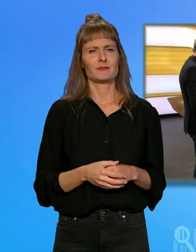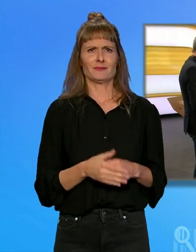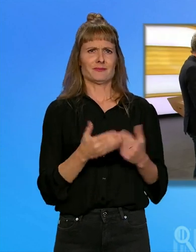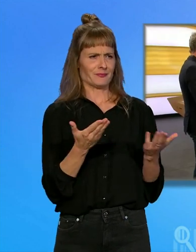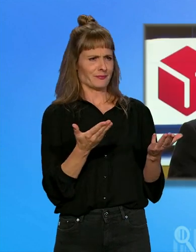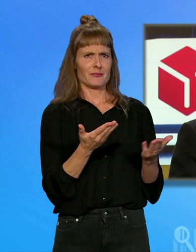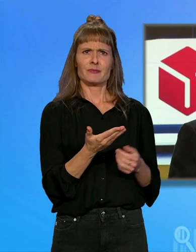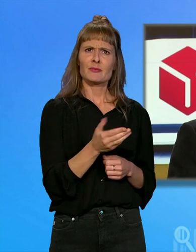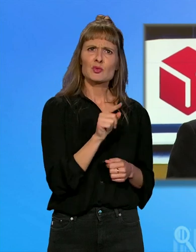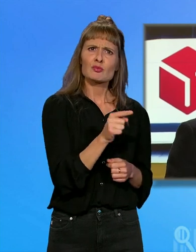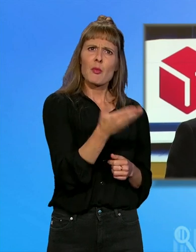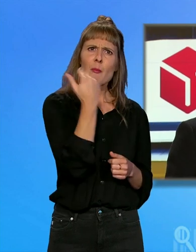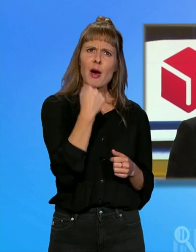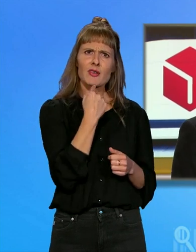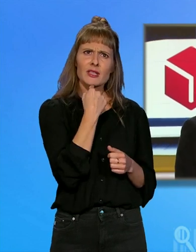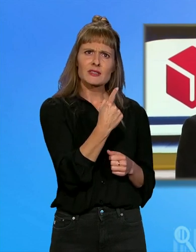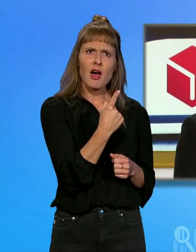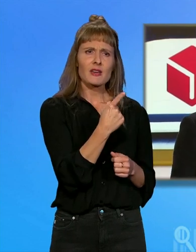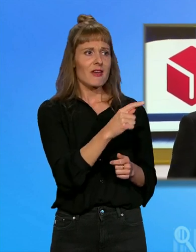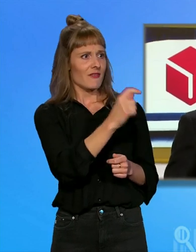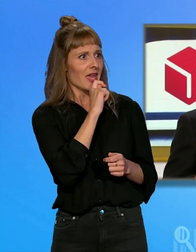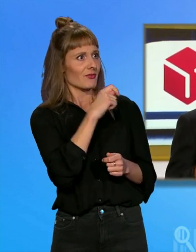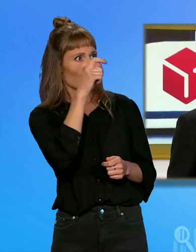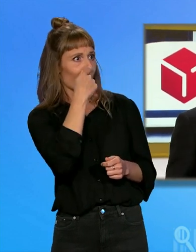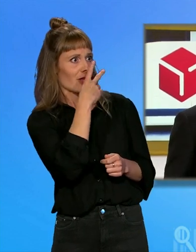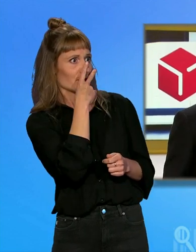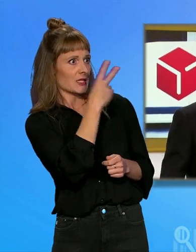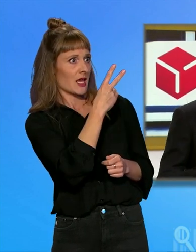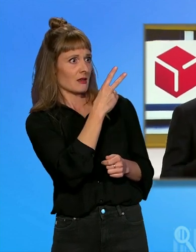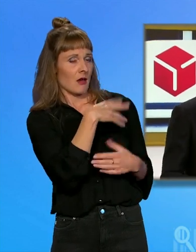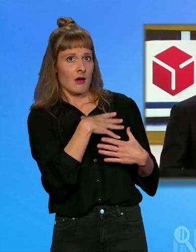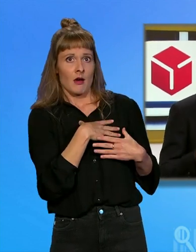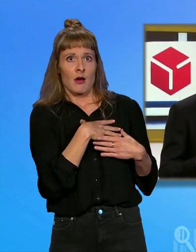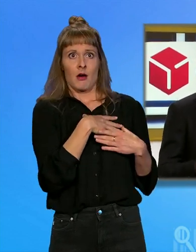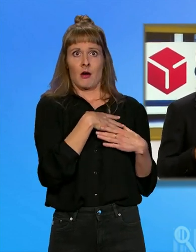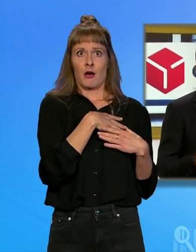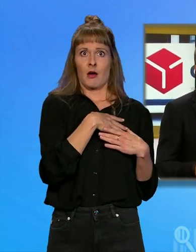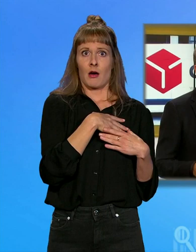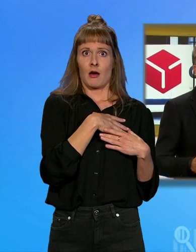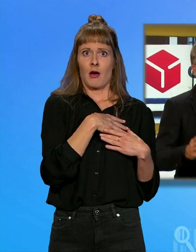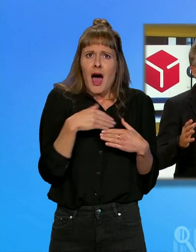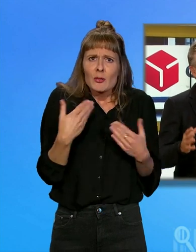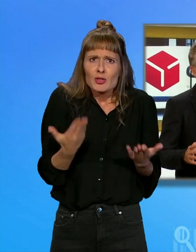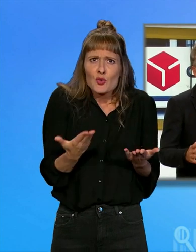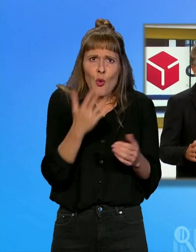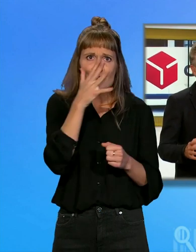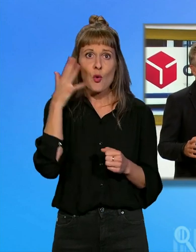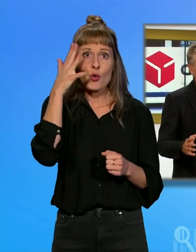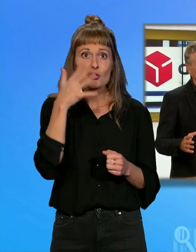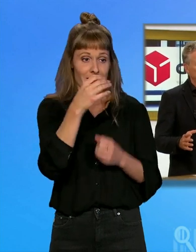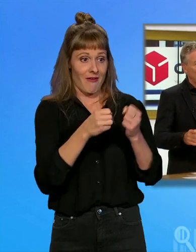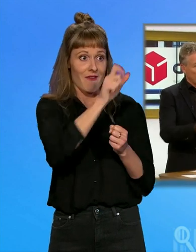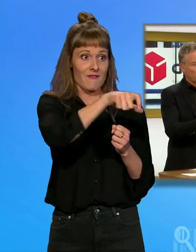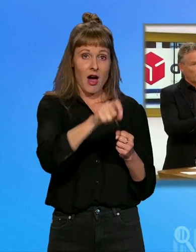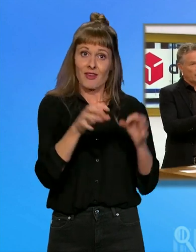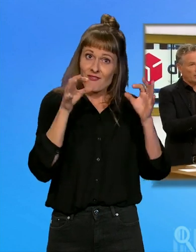Herr Frank hat am Anfang gesagt, das macht euch betroffen, was die Leute sagen. Die Leute sagen, wir können fast nicht. Wir bügeln wie gestört und wir werden trotzdem nicht